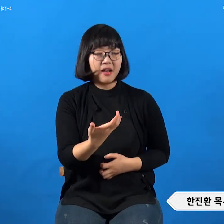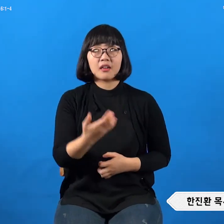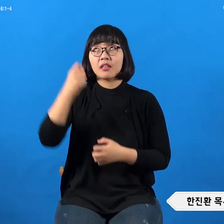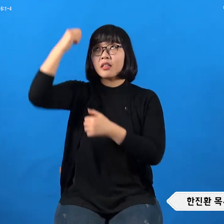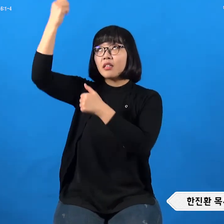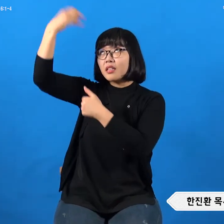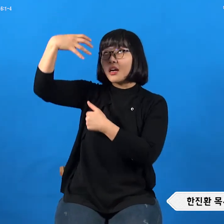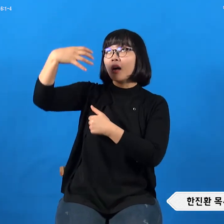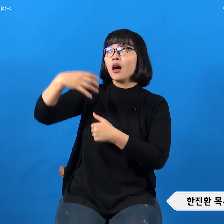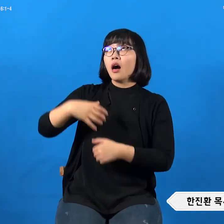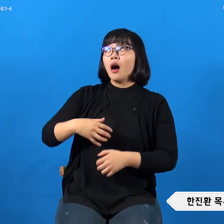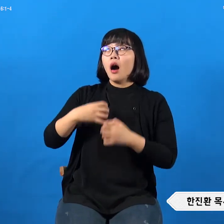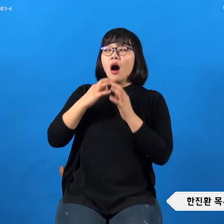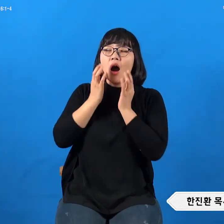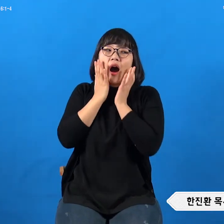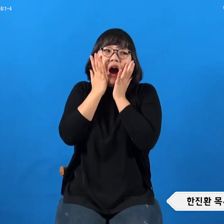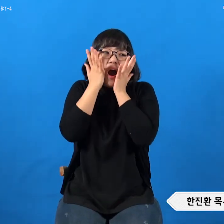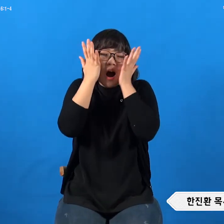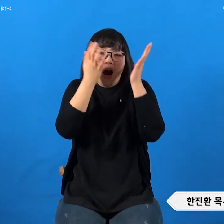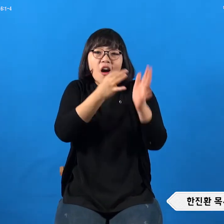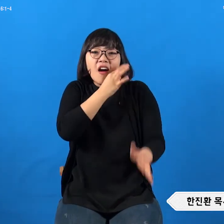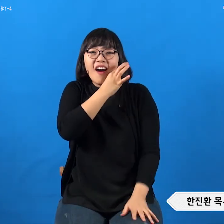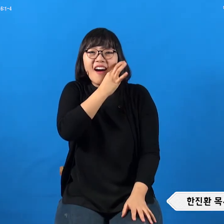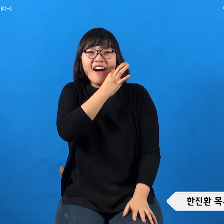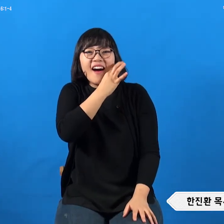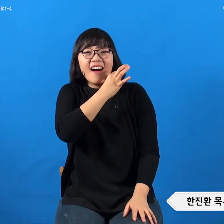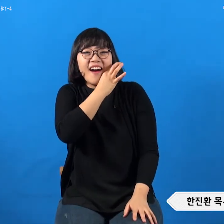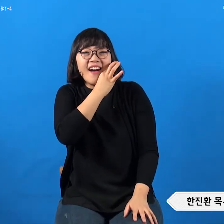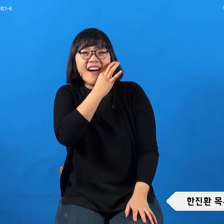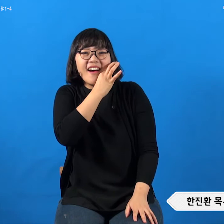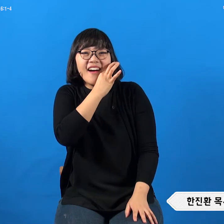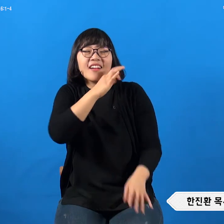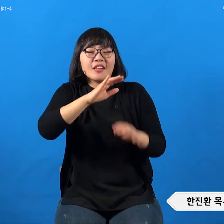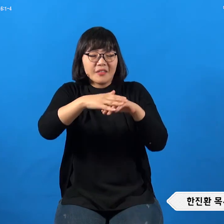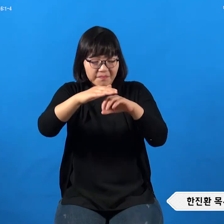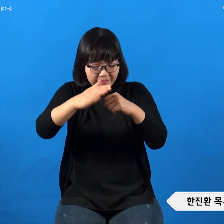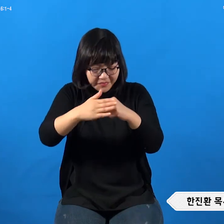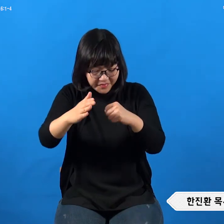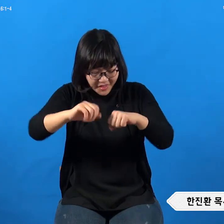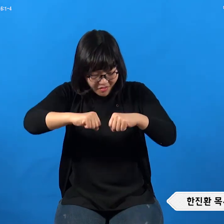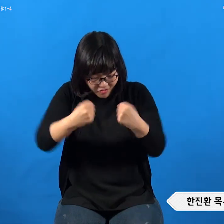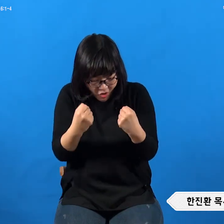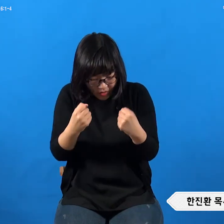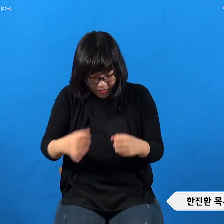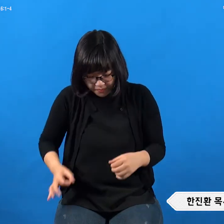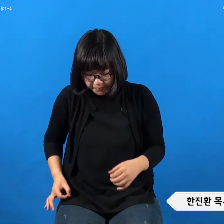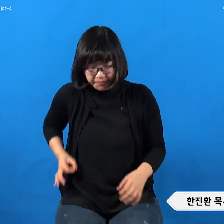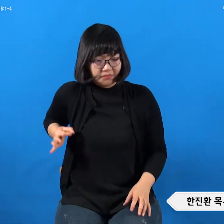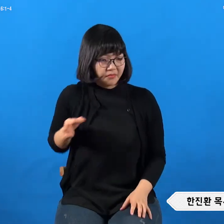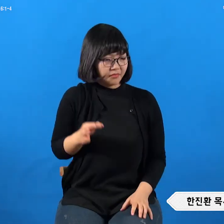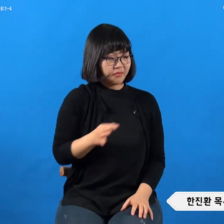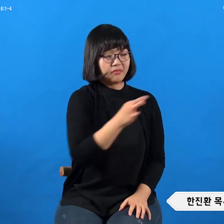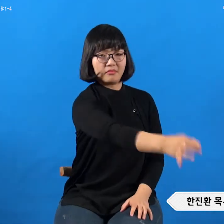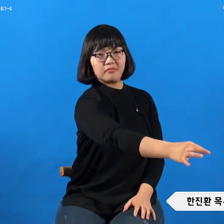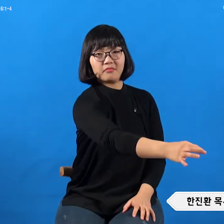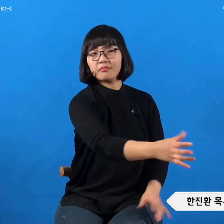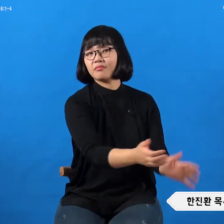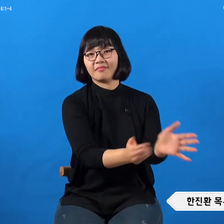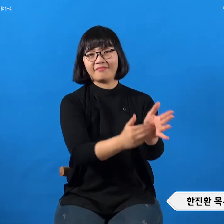달아올랐습니다. 즉시로 순종해서, 믿음의 사람이니까 순종해서 반크라운을 그들에게